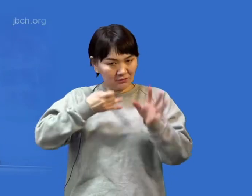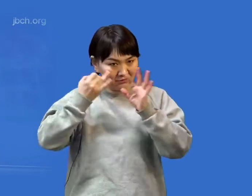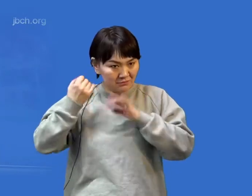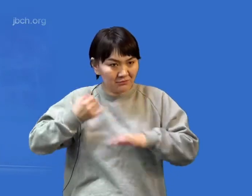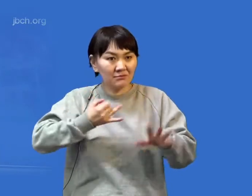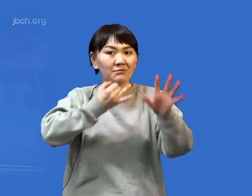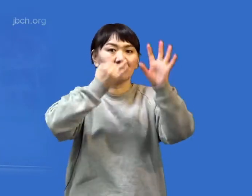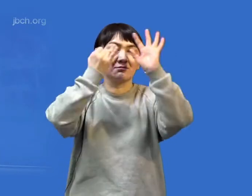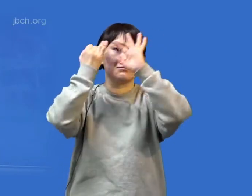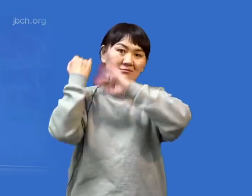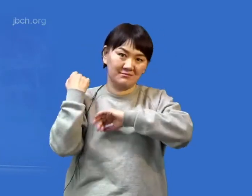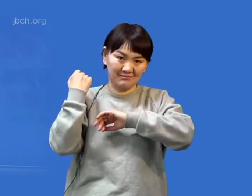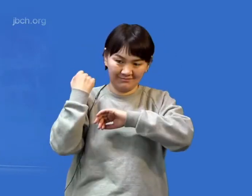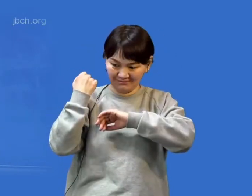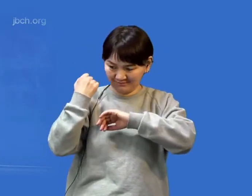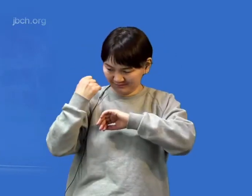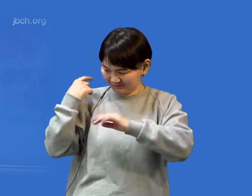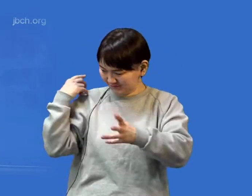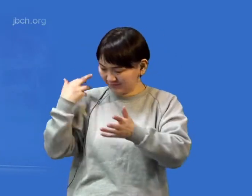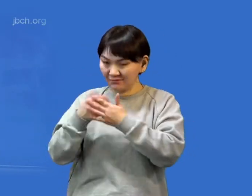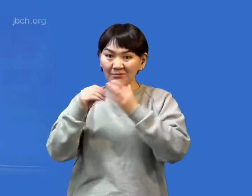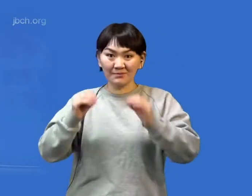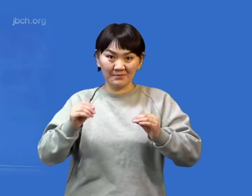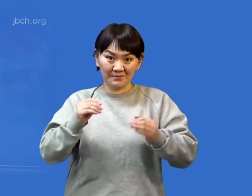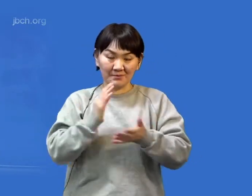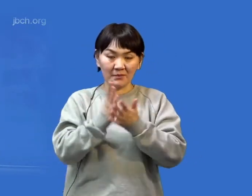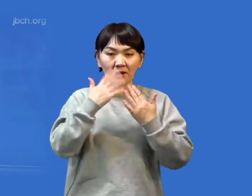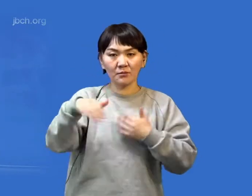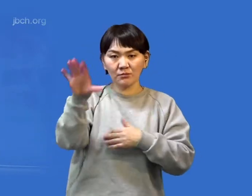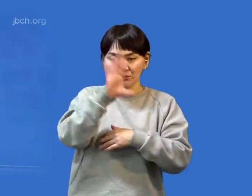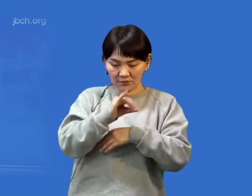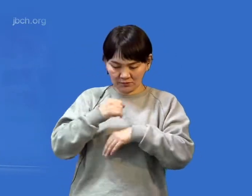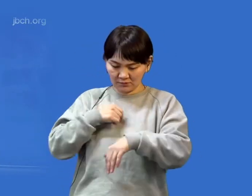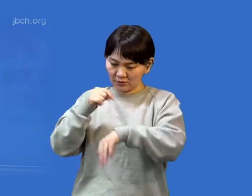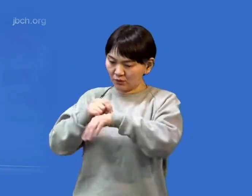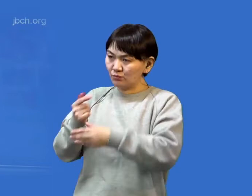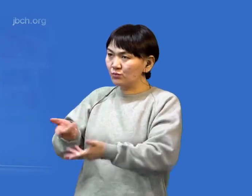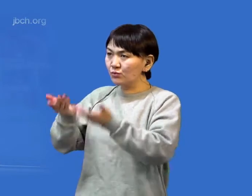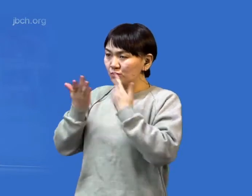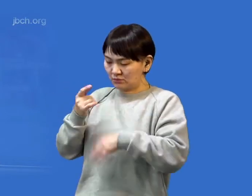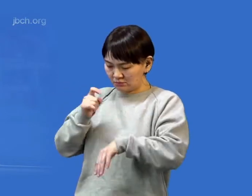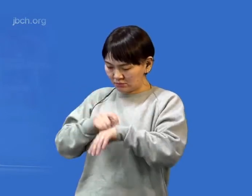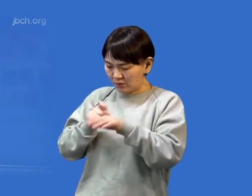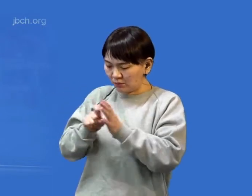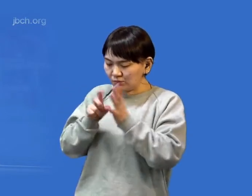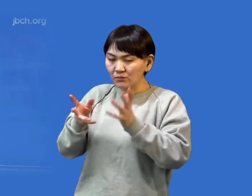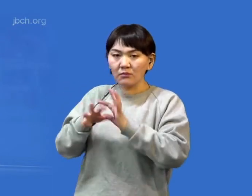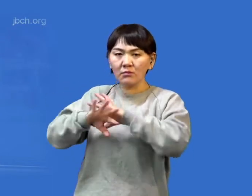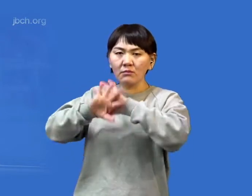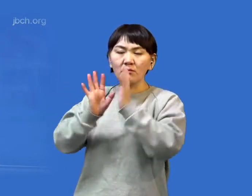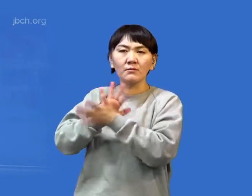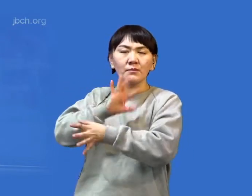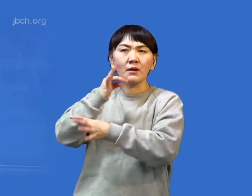Бид өхөнд өгөгдсөн цаг хугацаа хэр их үлдсэнийг мэдэхгүй байгаа ч гэсэн.